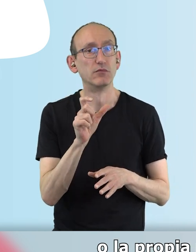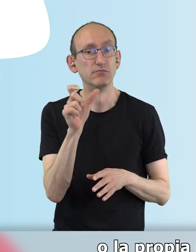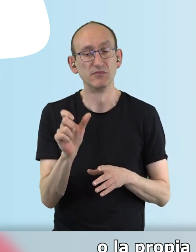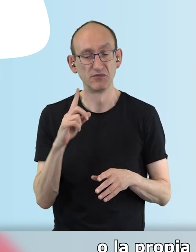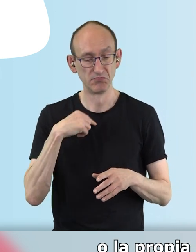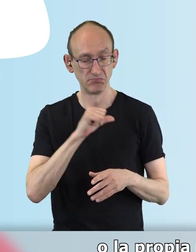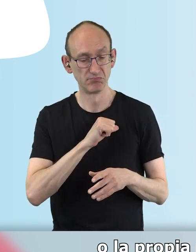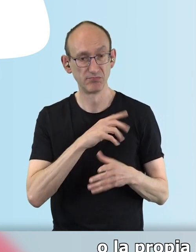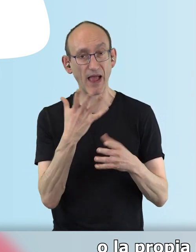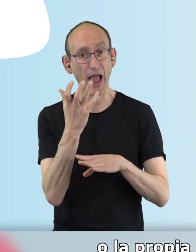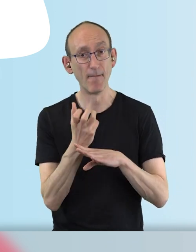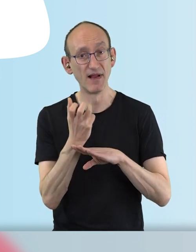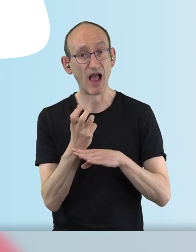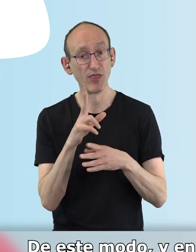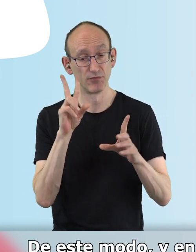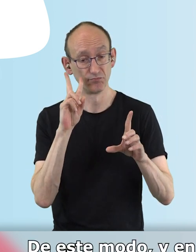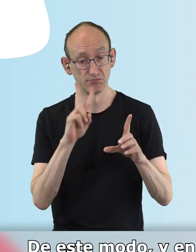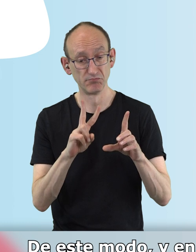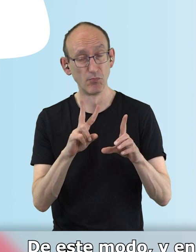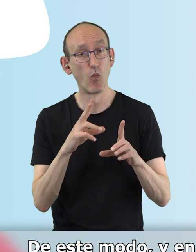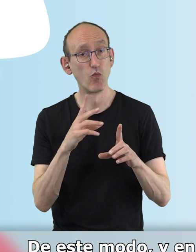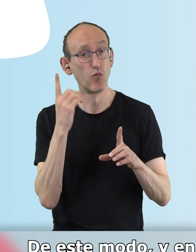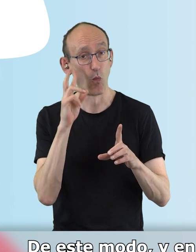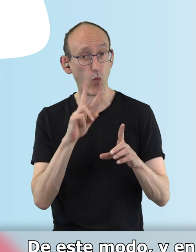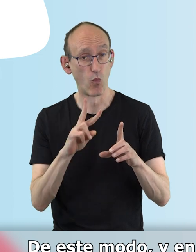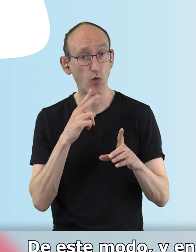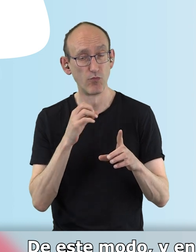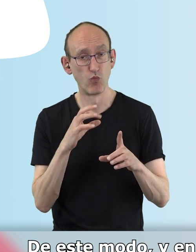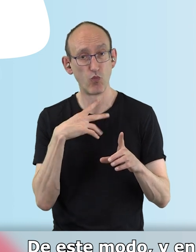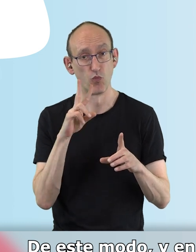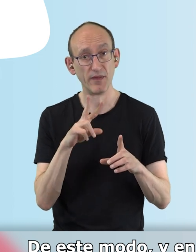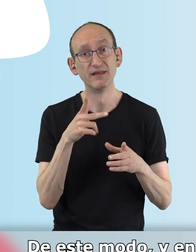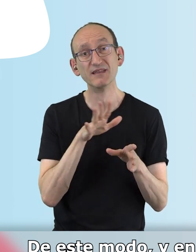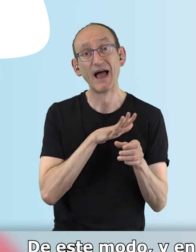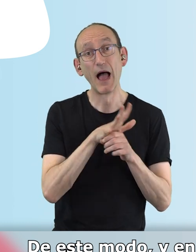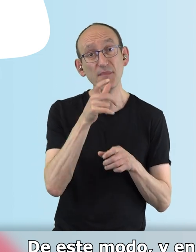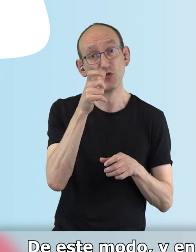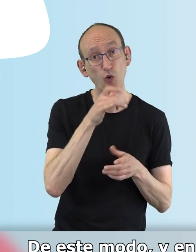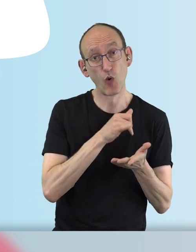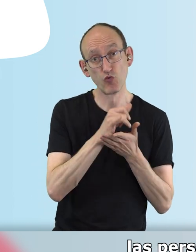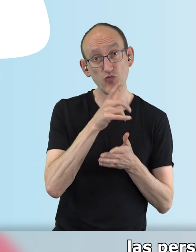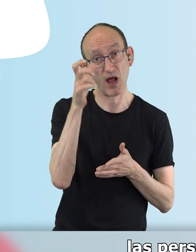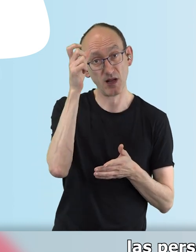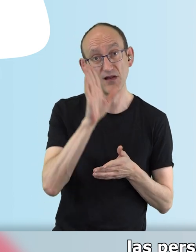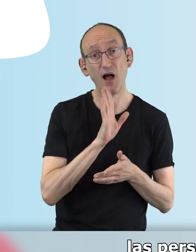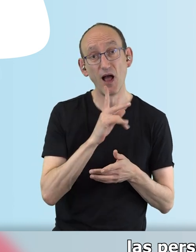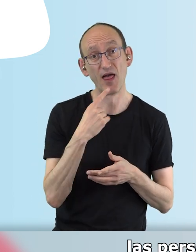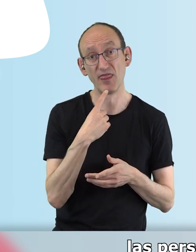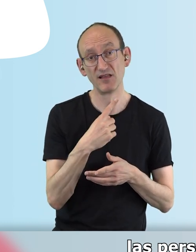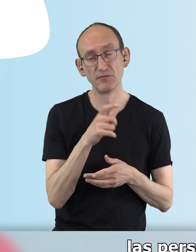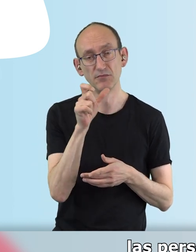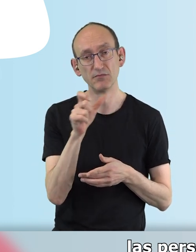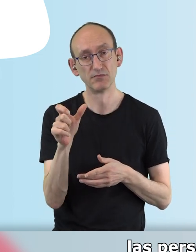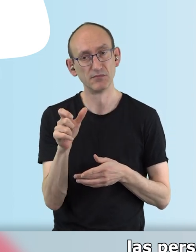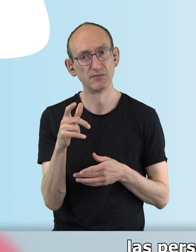propia persona lo puede ver en una aplicación, ¿no? Entonces, de este modo, y en el ámbito rural, como hemos comentado antes, las